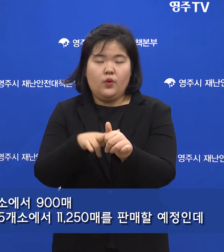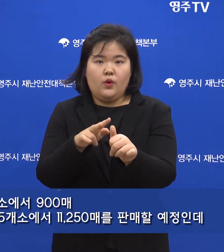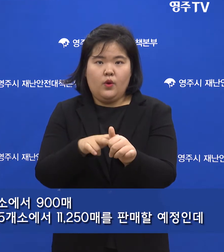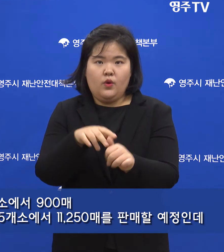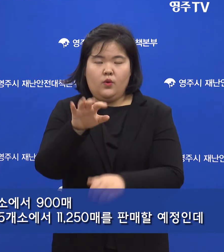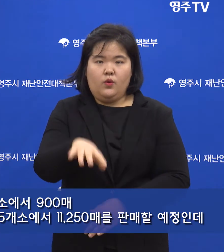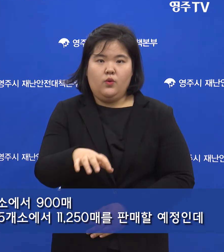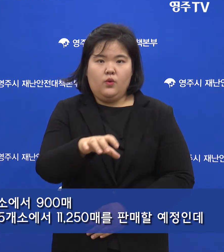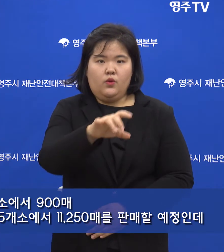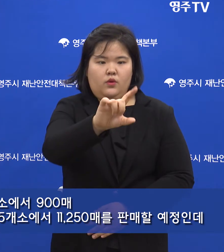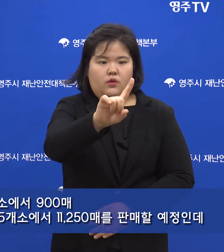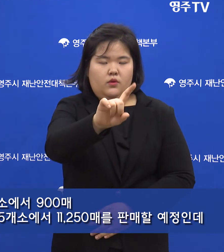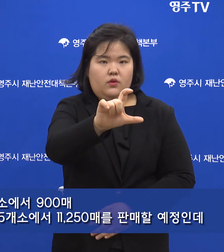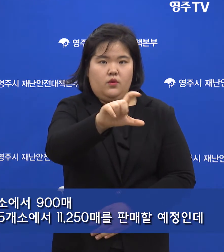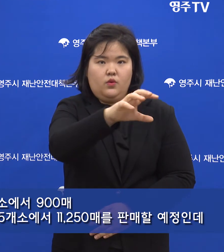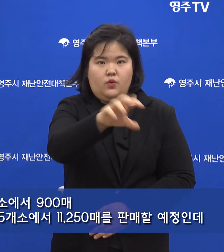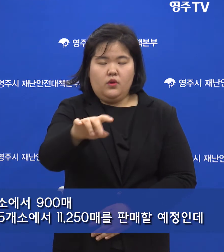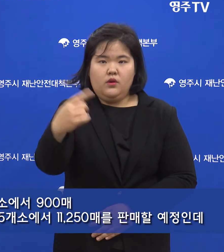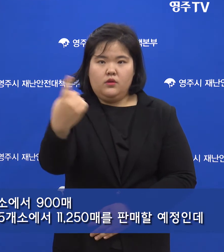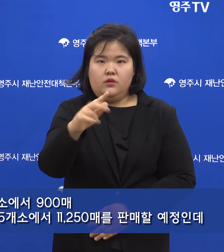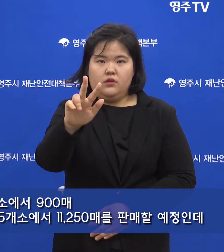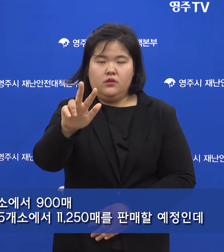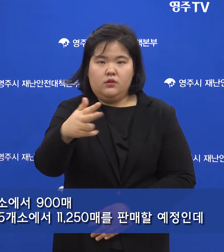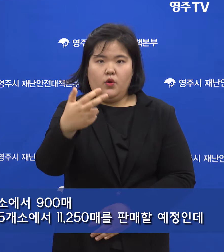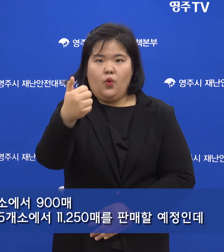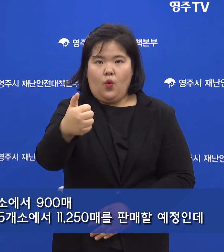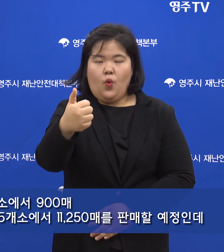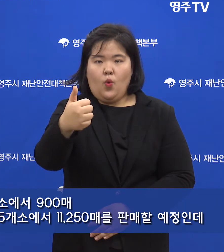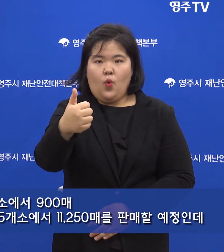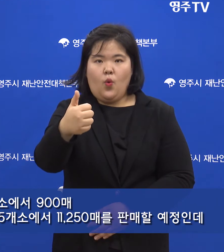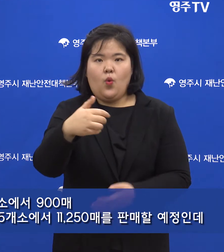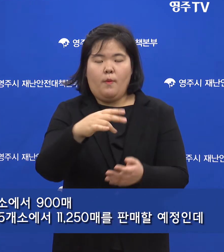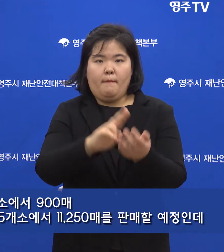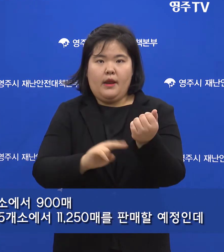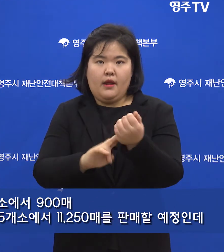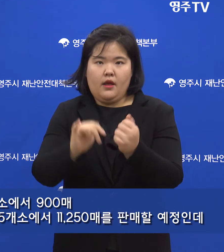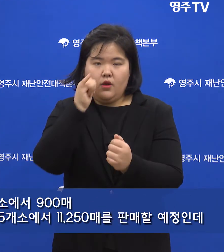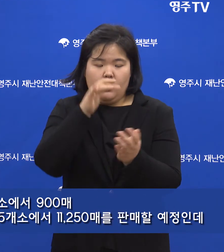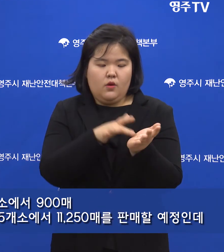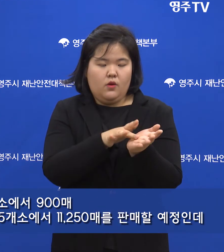15개소에서 1705매, 그리고 약국이 45개에서